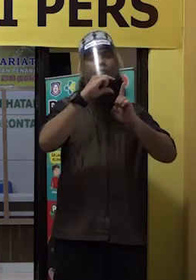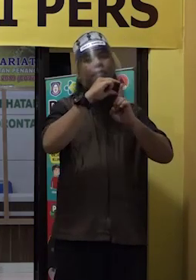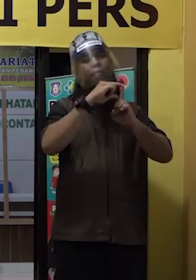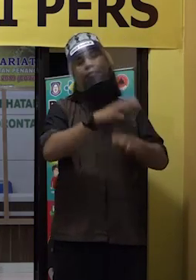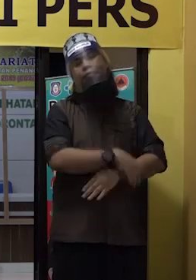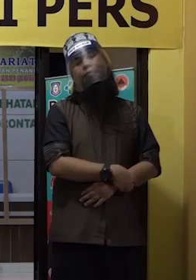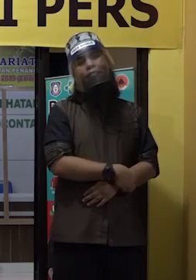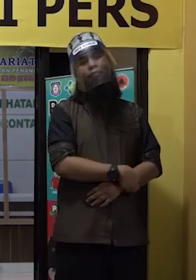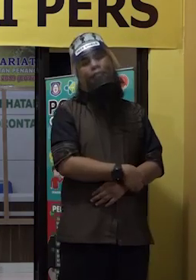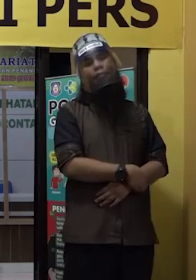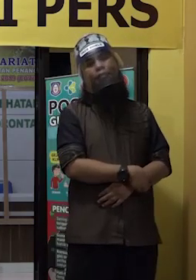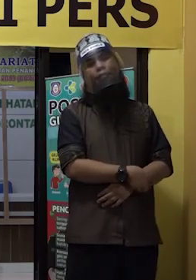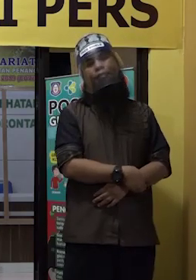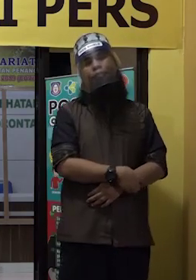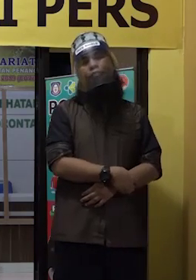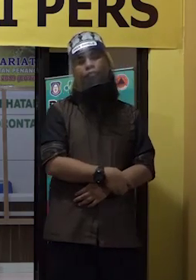Pemda.